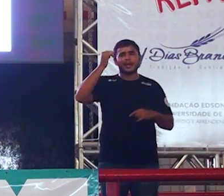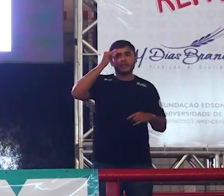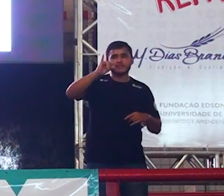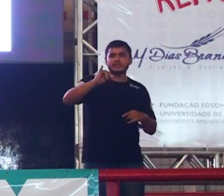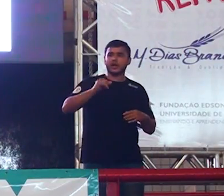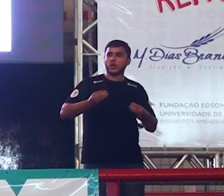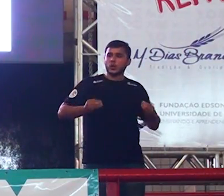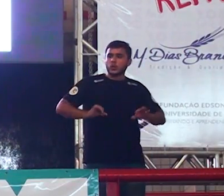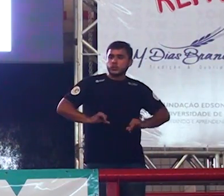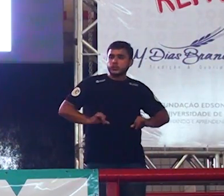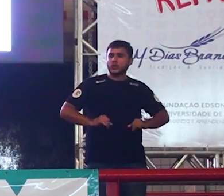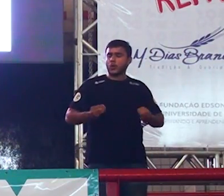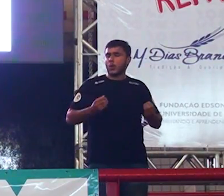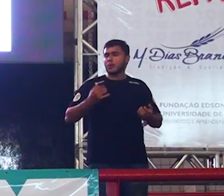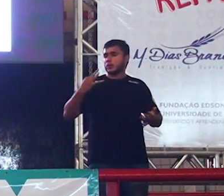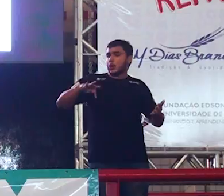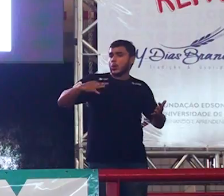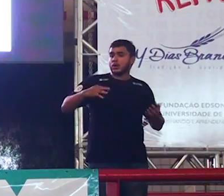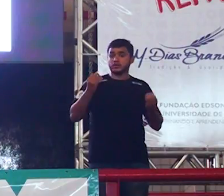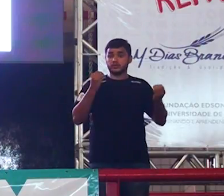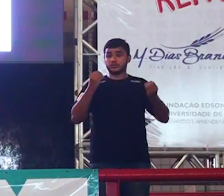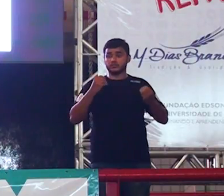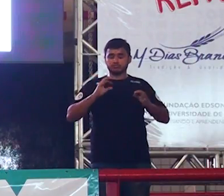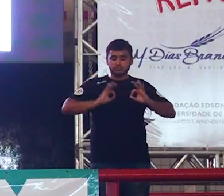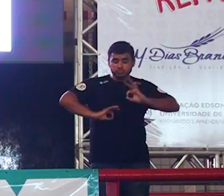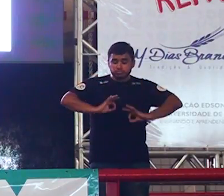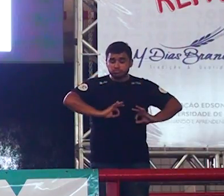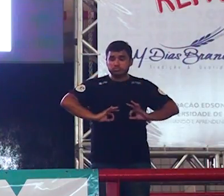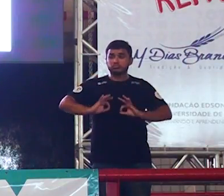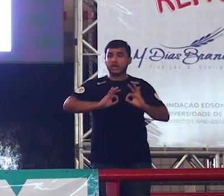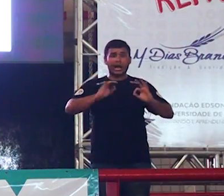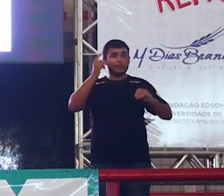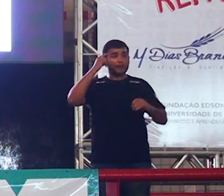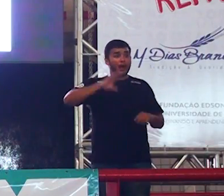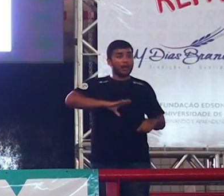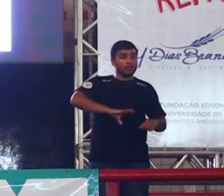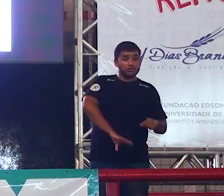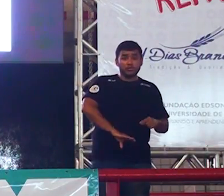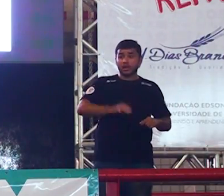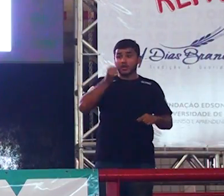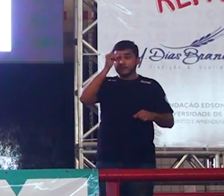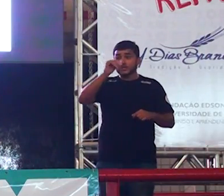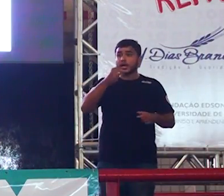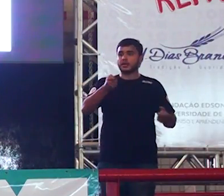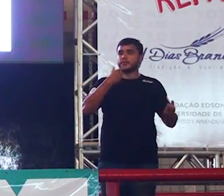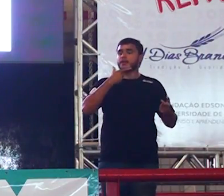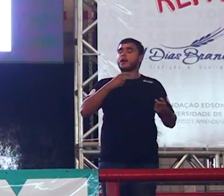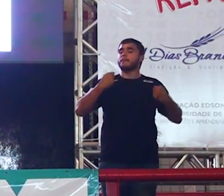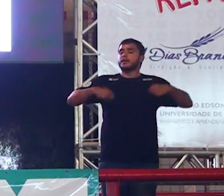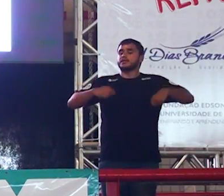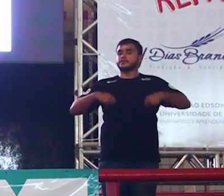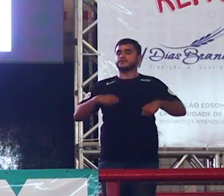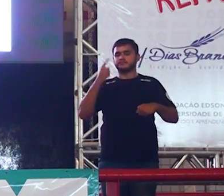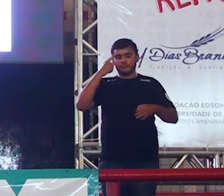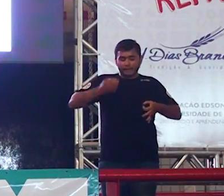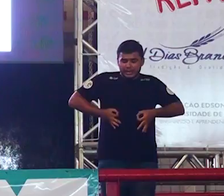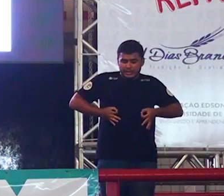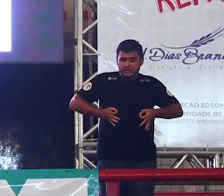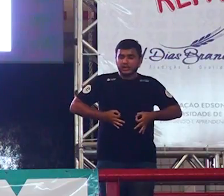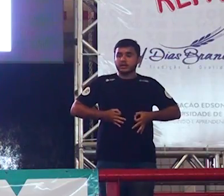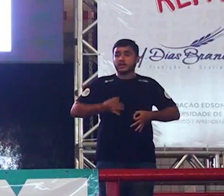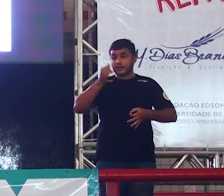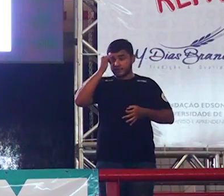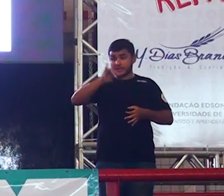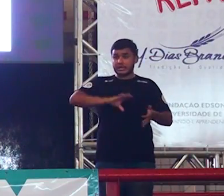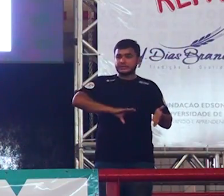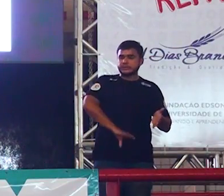antiespasmódicos, porque vai regular os espasmos que ocorrem no útero de quem? Causando pela